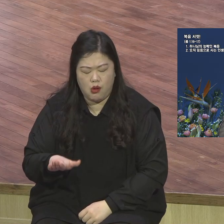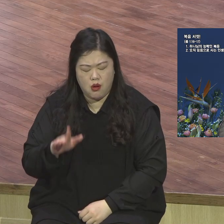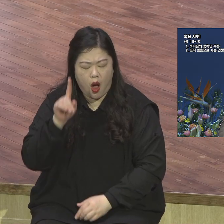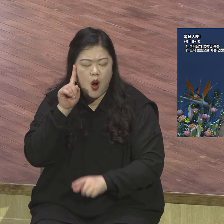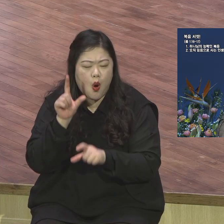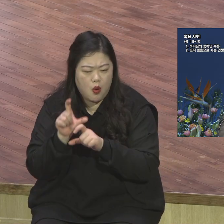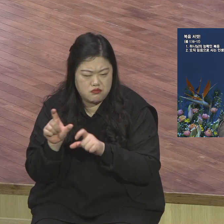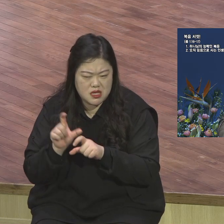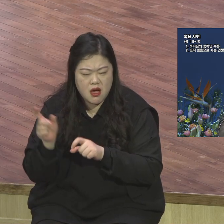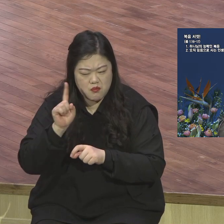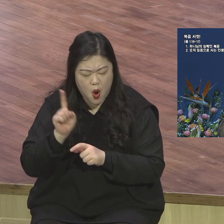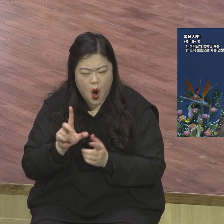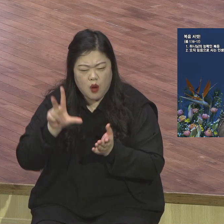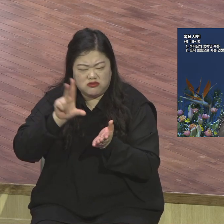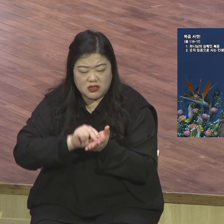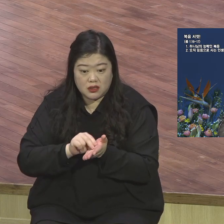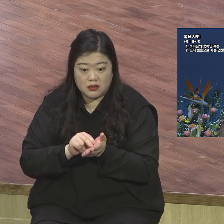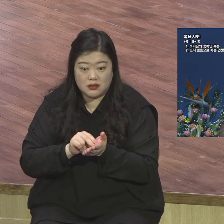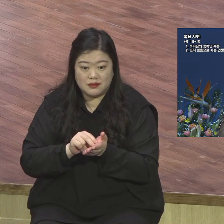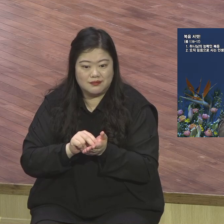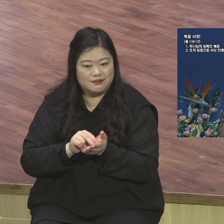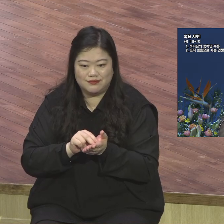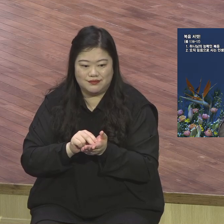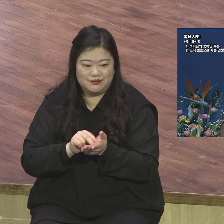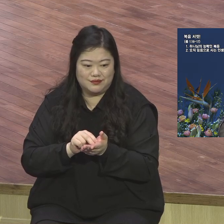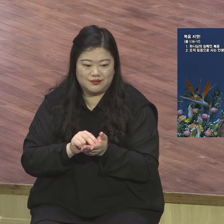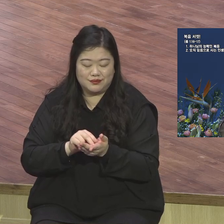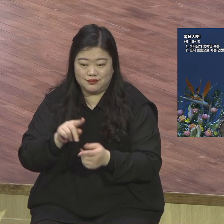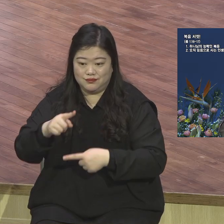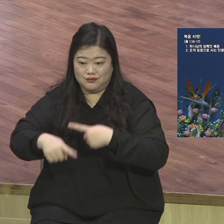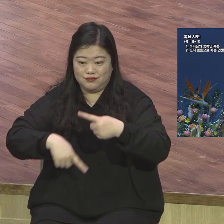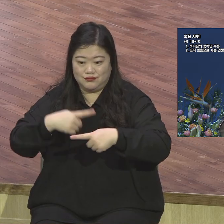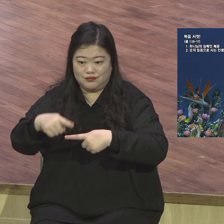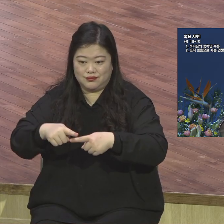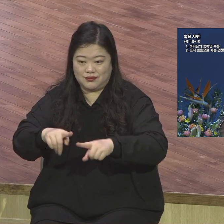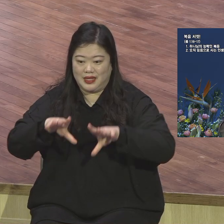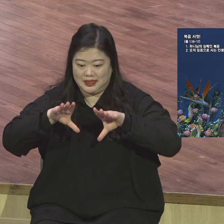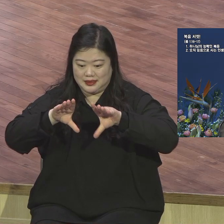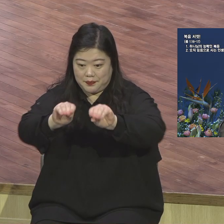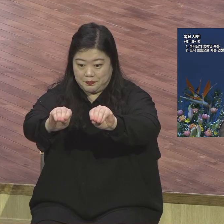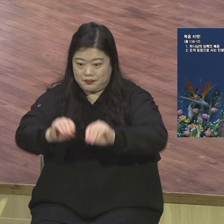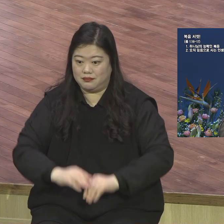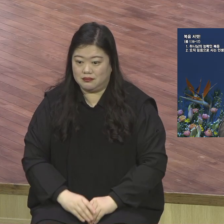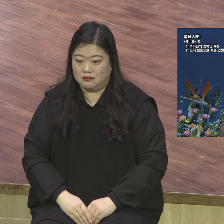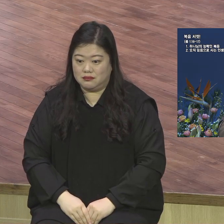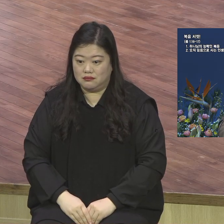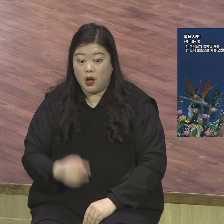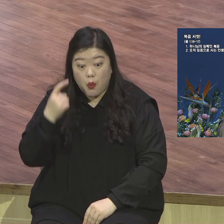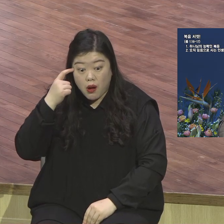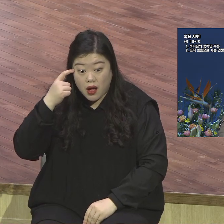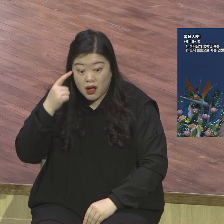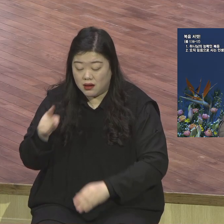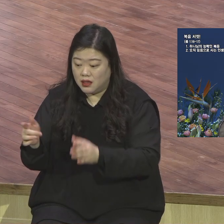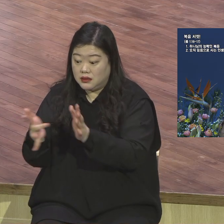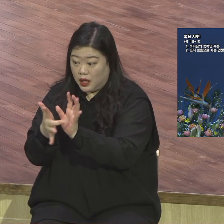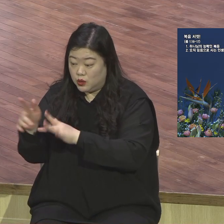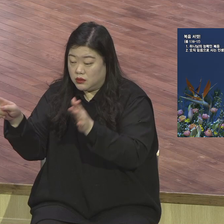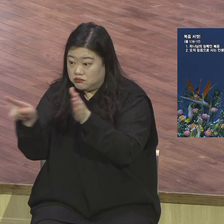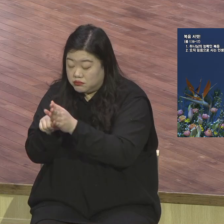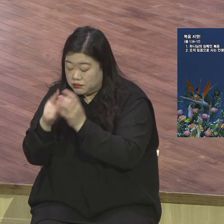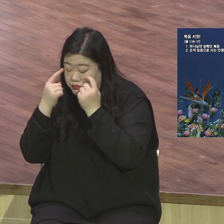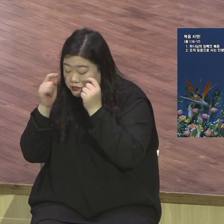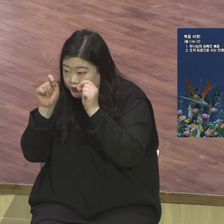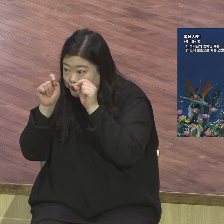많습니까? 그거 아무 문제 안 됩니다. 믿음으로 눈을 뜨시기 바랍니다. 여러분 은혜를 받고 영적으로 힘을